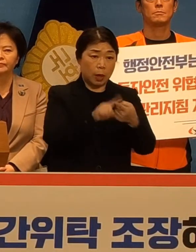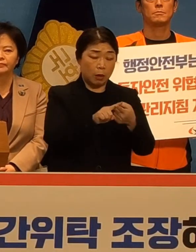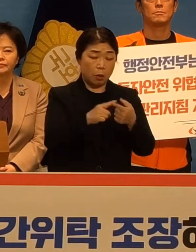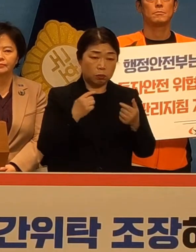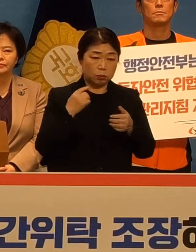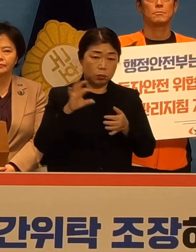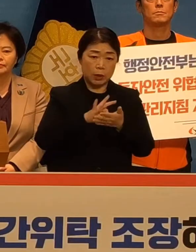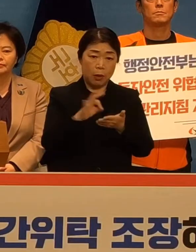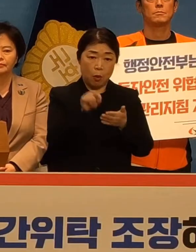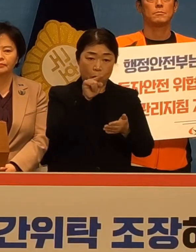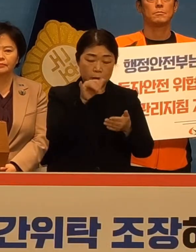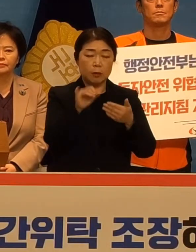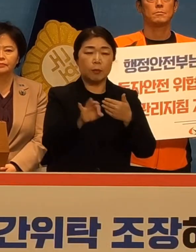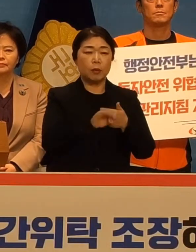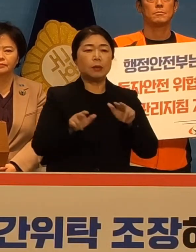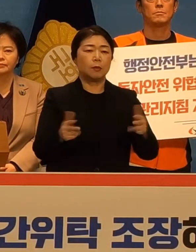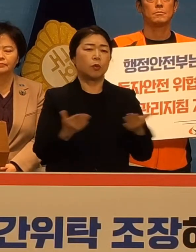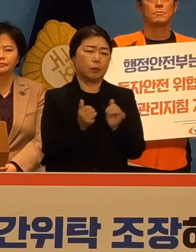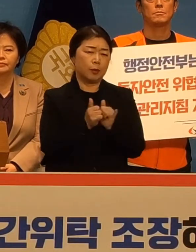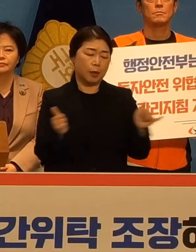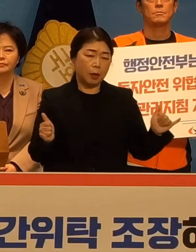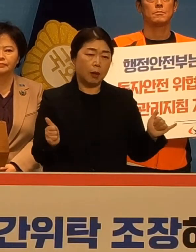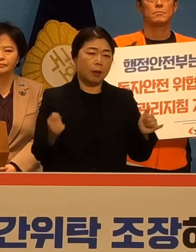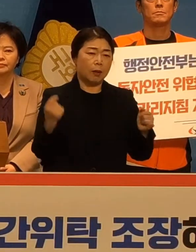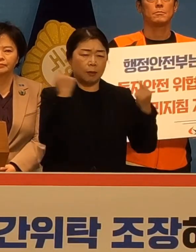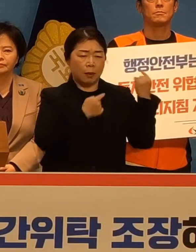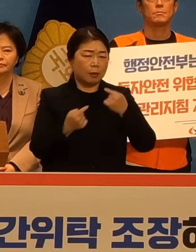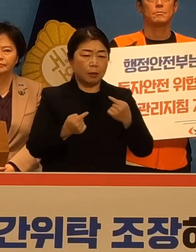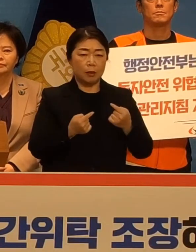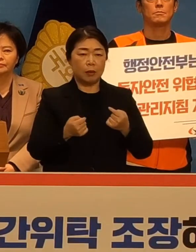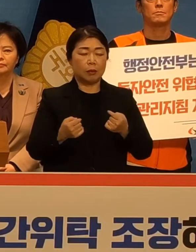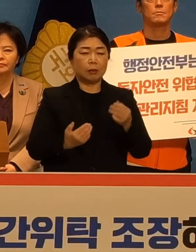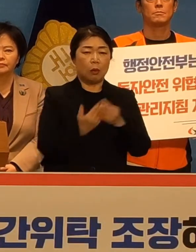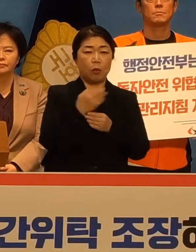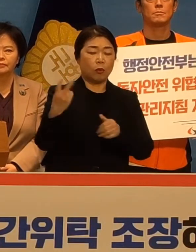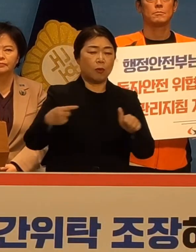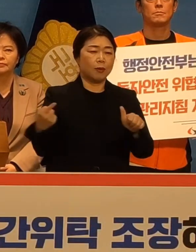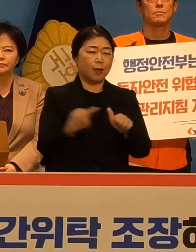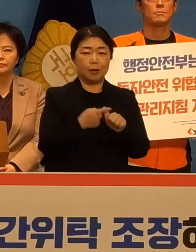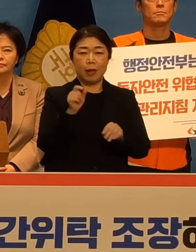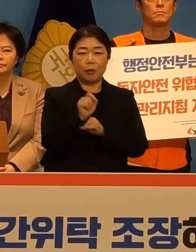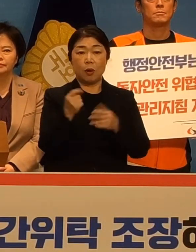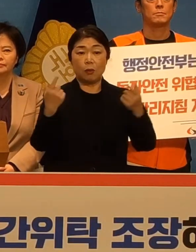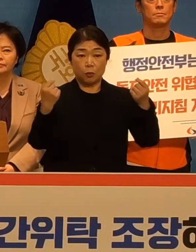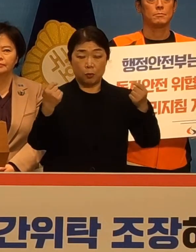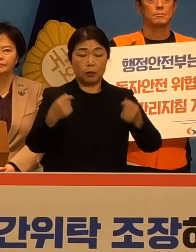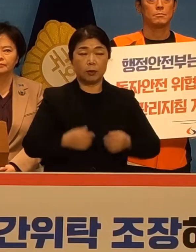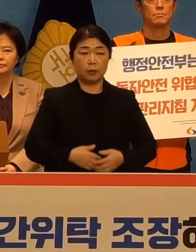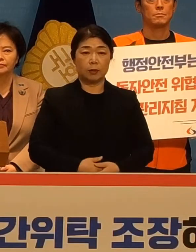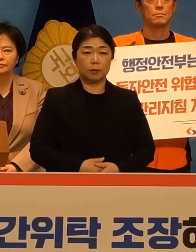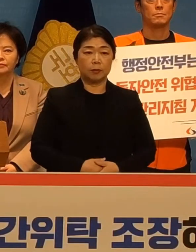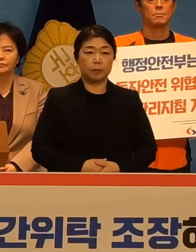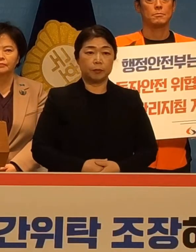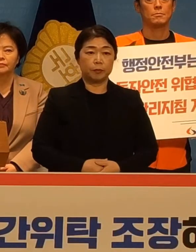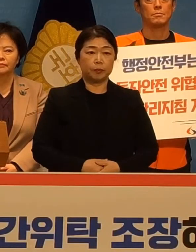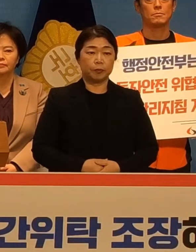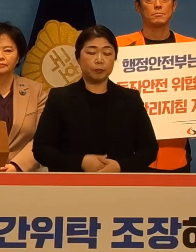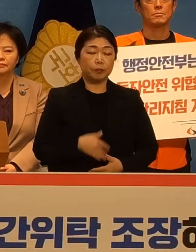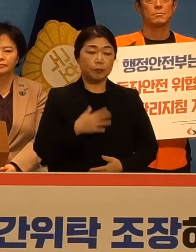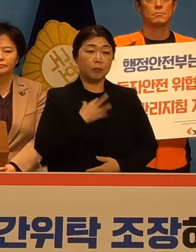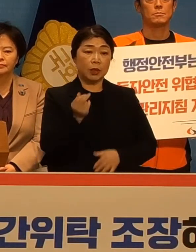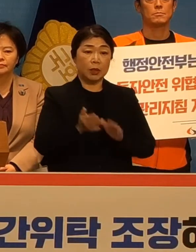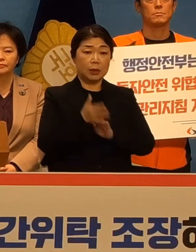것은 현장 노동자에게 산재를 강요하는 살인 행정을 방치하는 것과 다름없습니다.